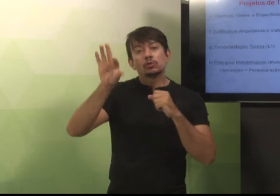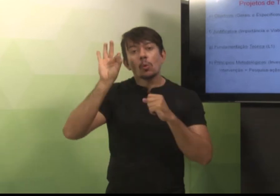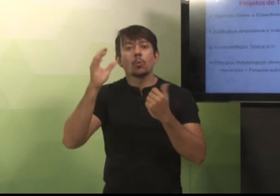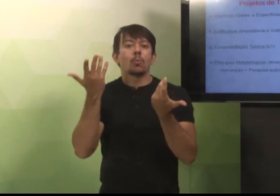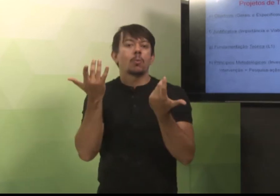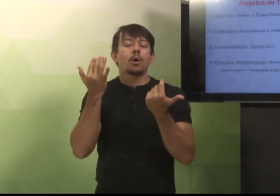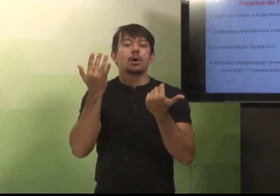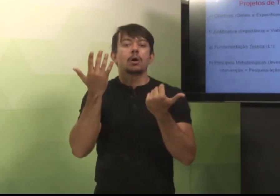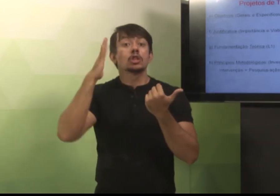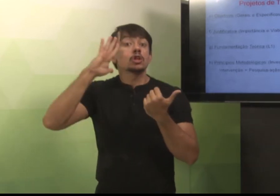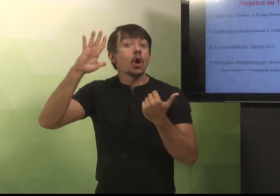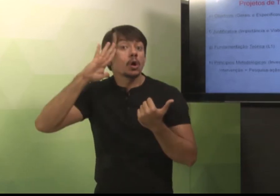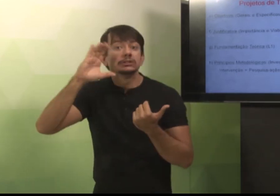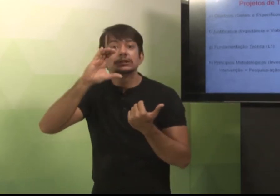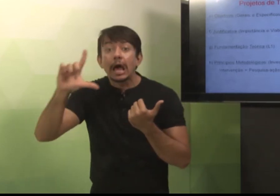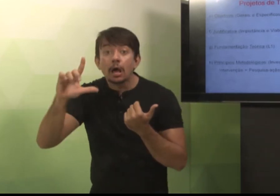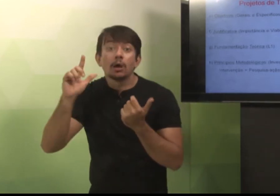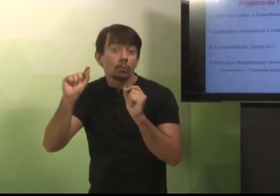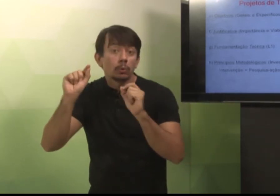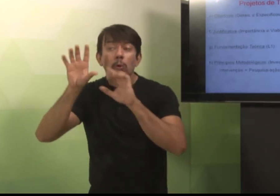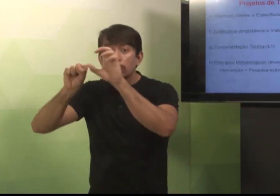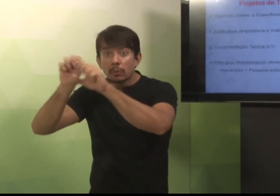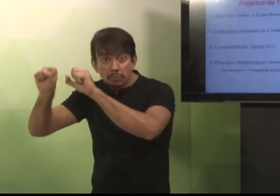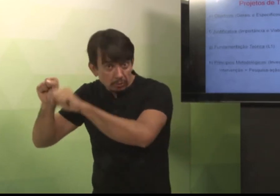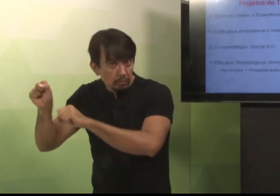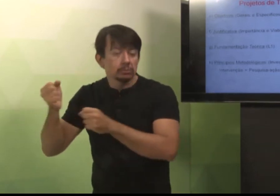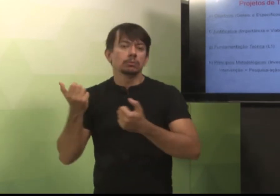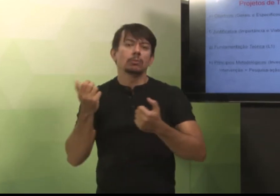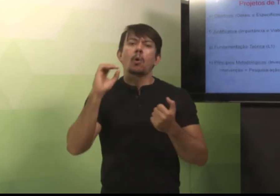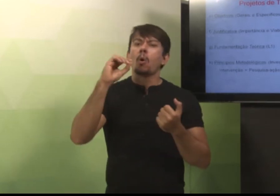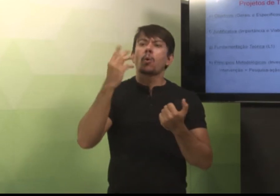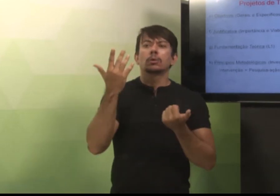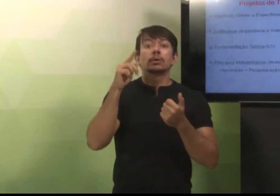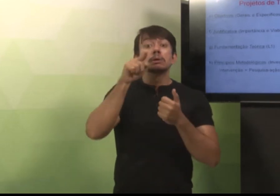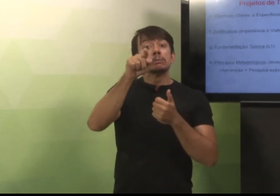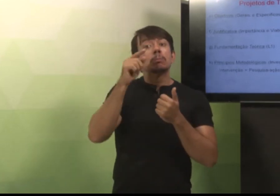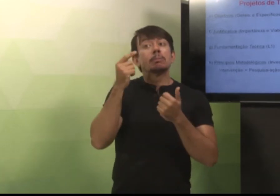Havíamos exemplificado com o tema classificadores, então você vai falar sobre a teoria dos classificadores.